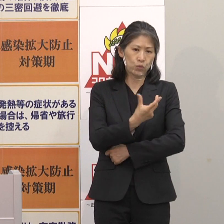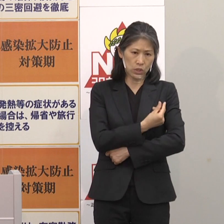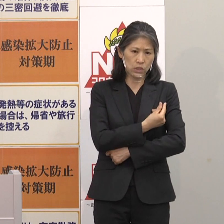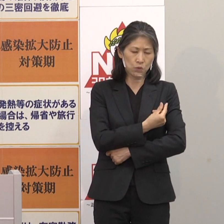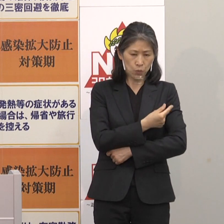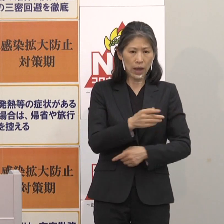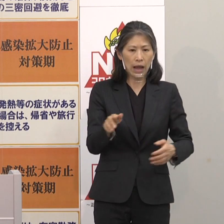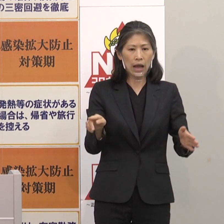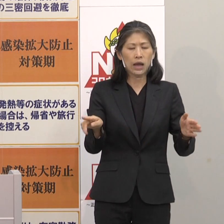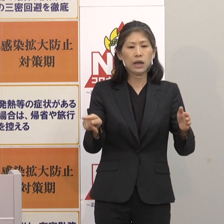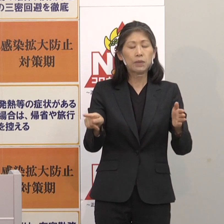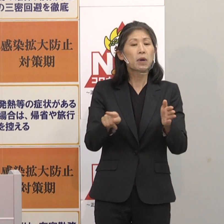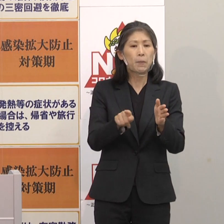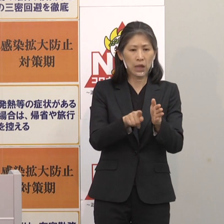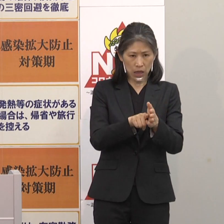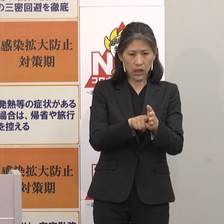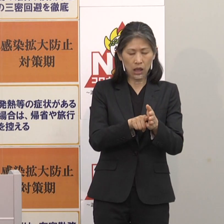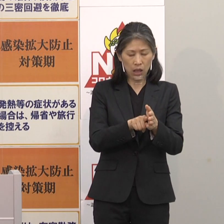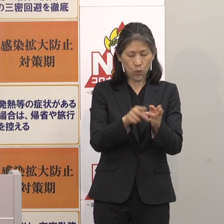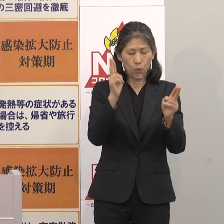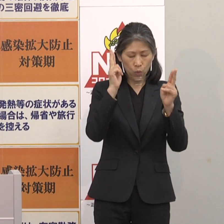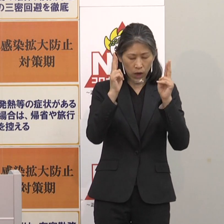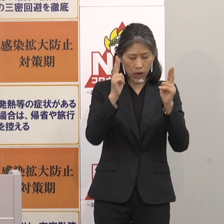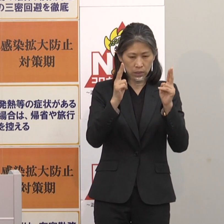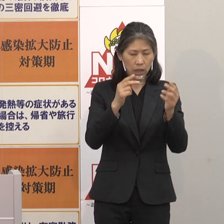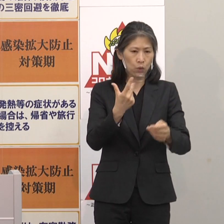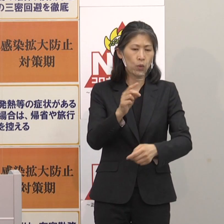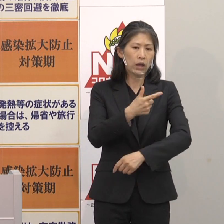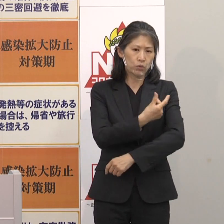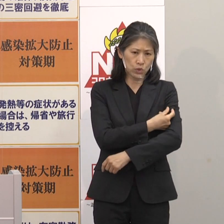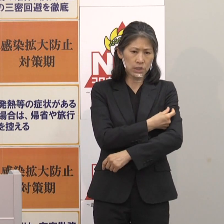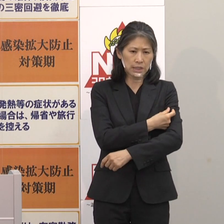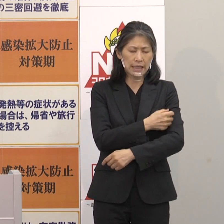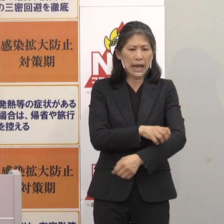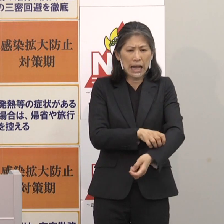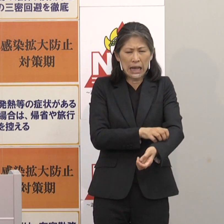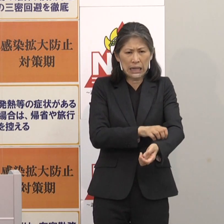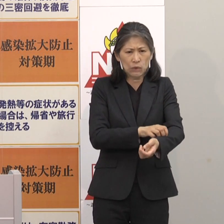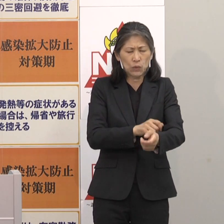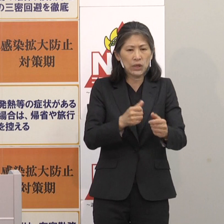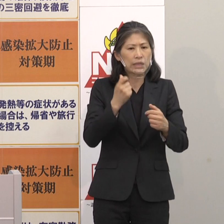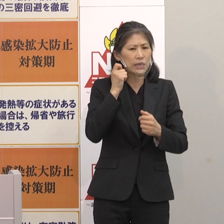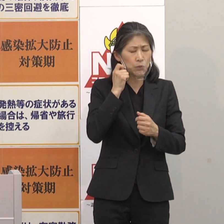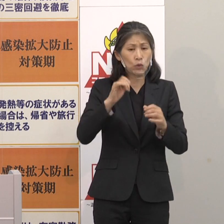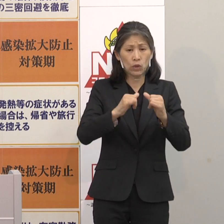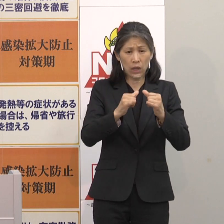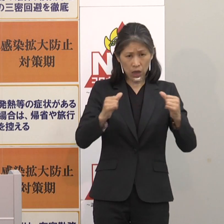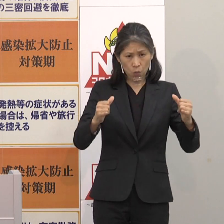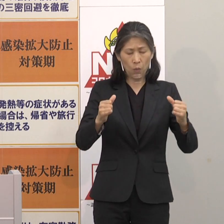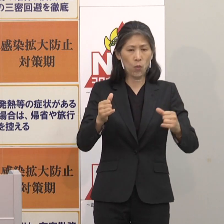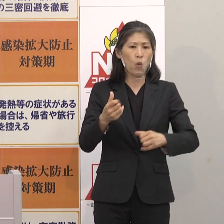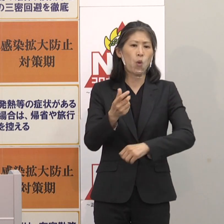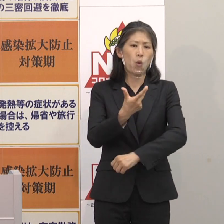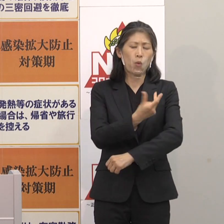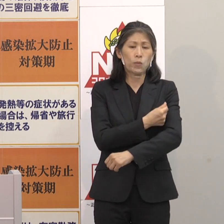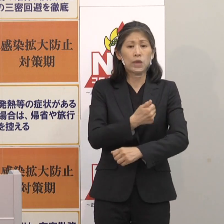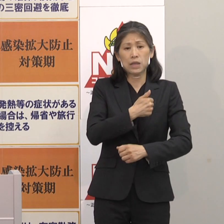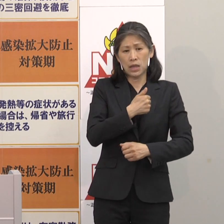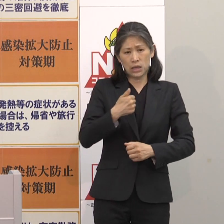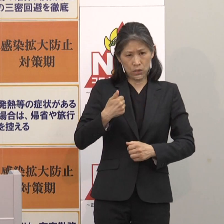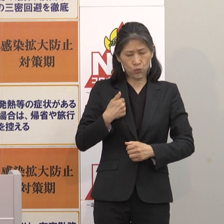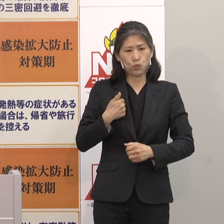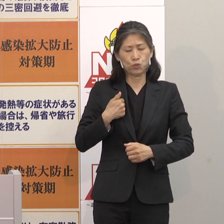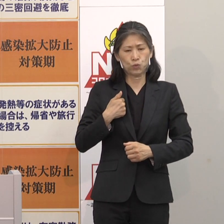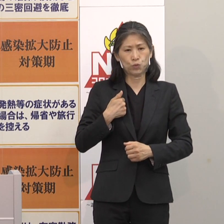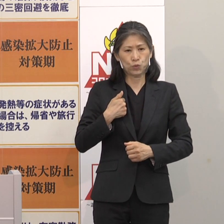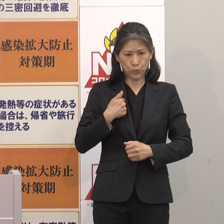方などにとって選択肢が広がることからさらに接種が進むことを期待しております。検討しました。一日も早く日